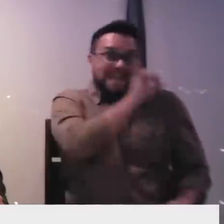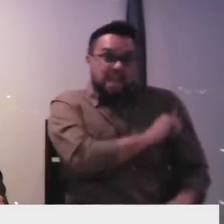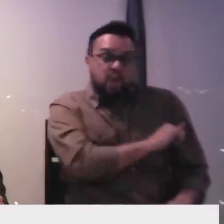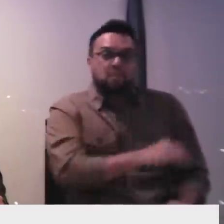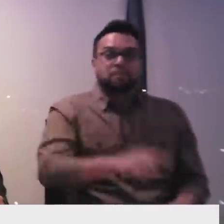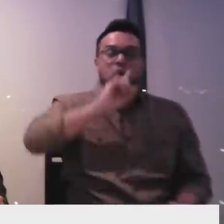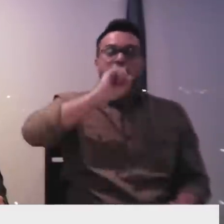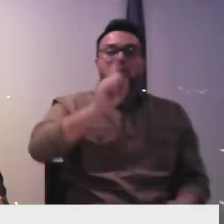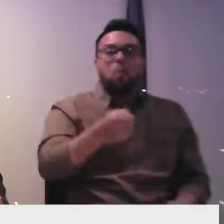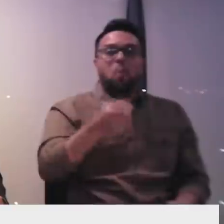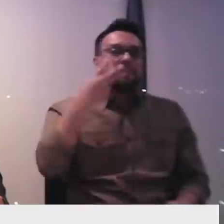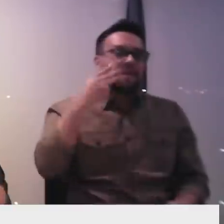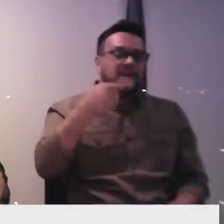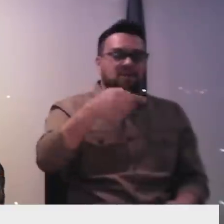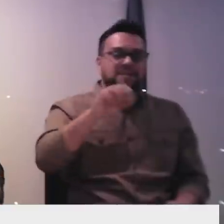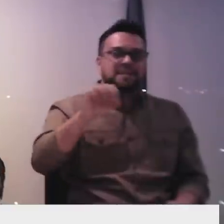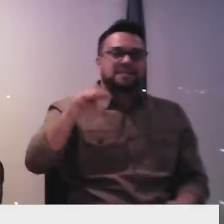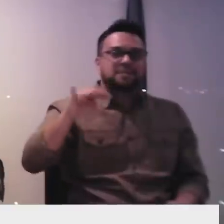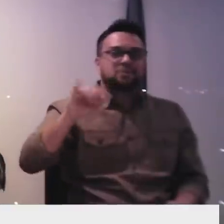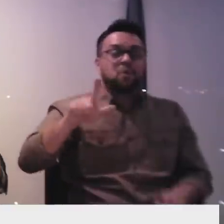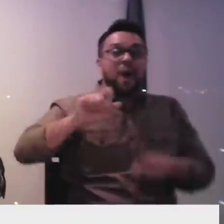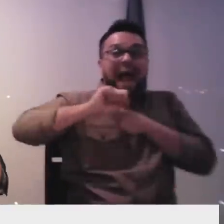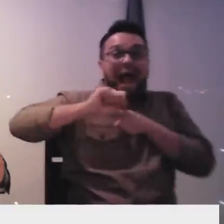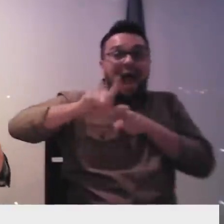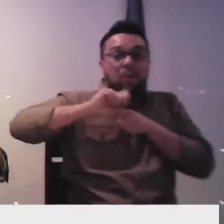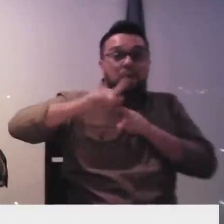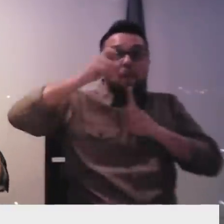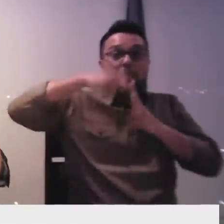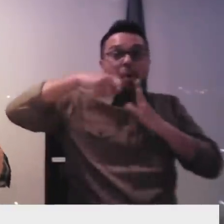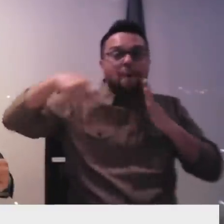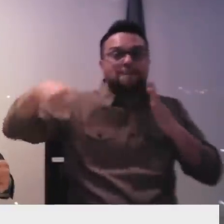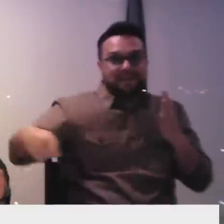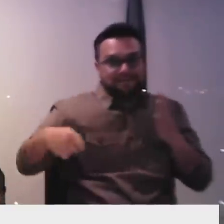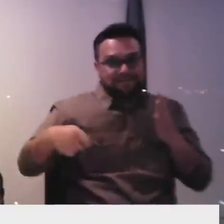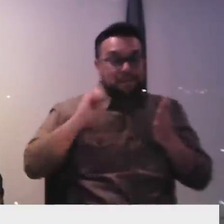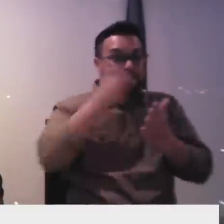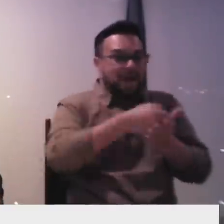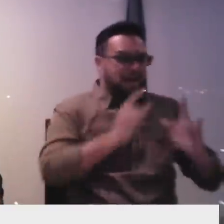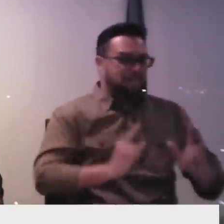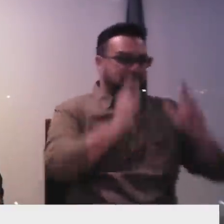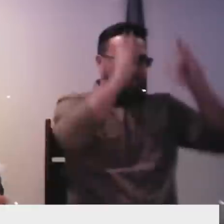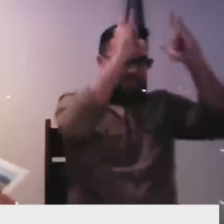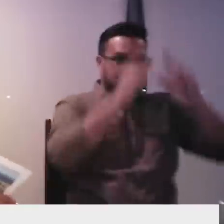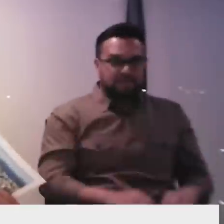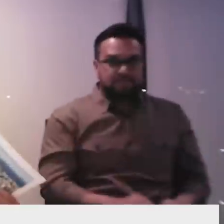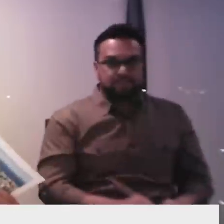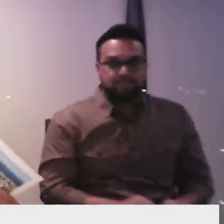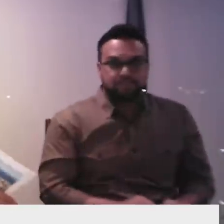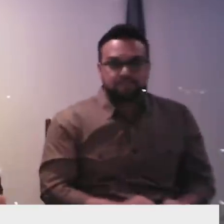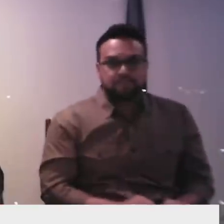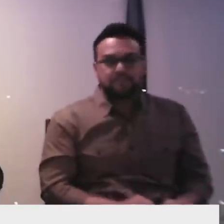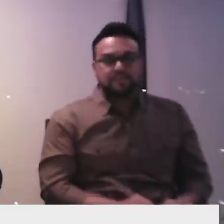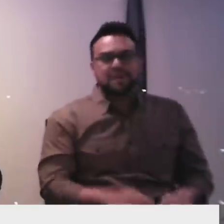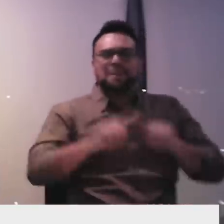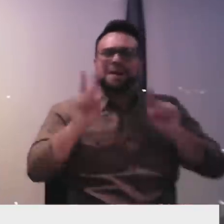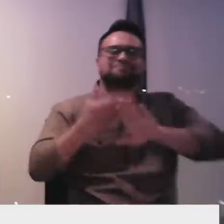1 milhão e 700 mil reais de aluguel do terreno, aluguel mensal. Então, isso que aconteceu no